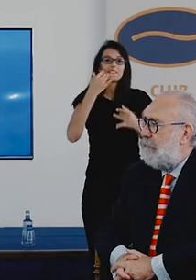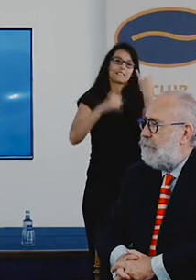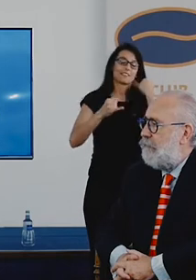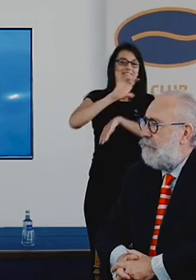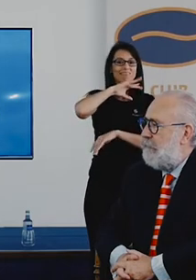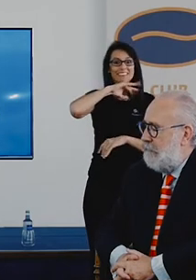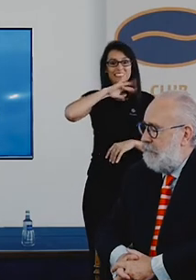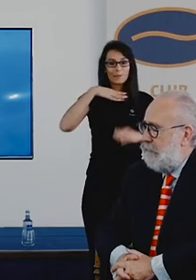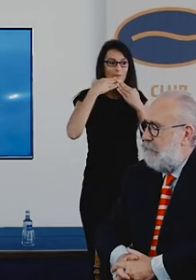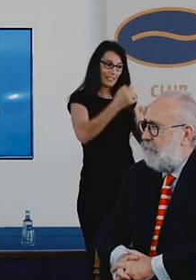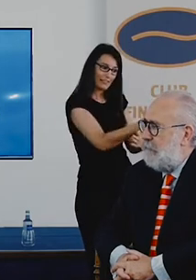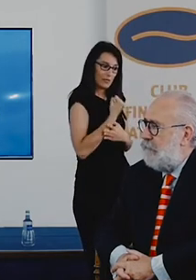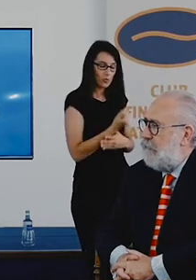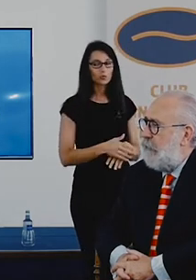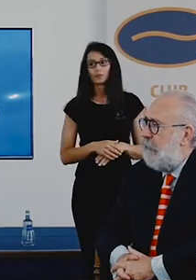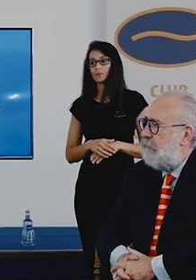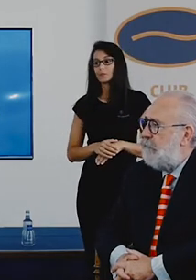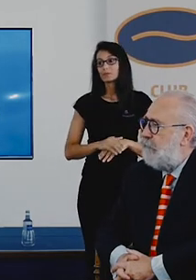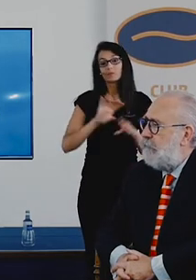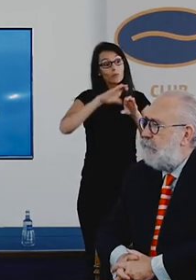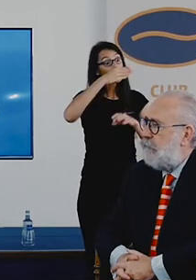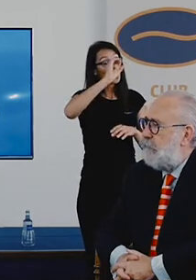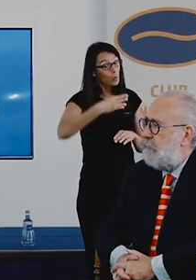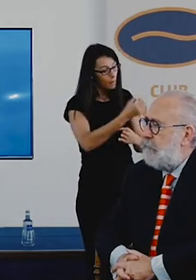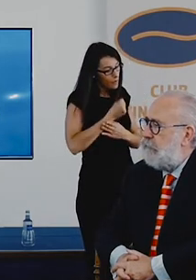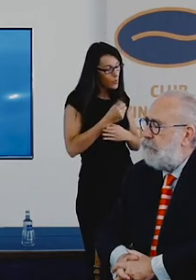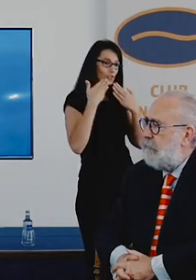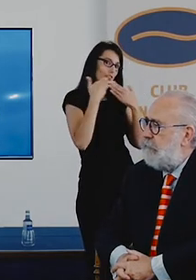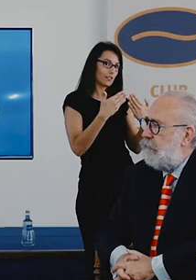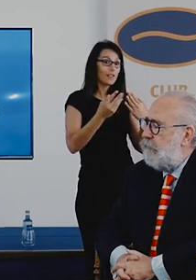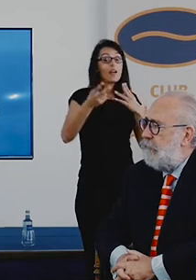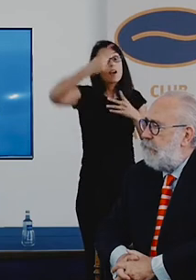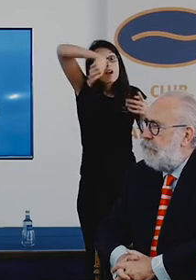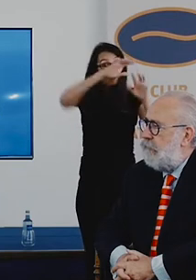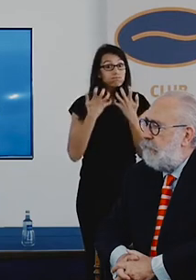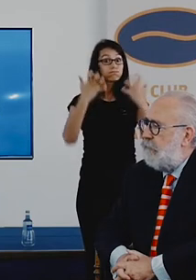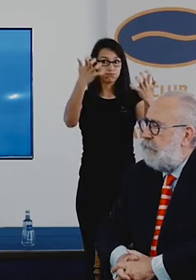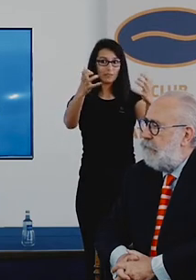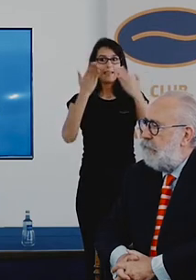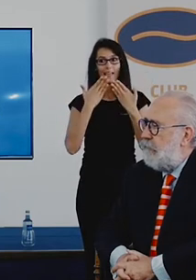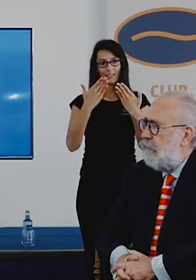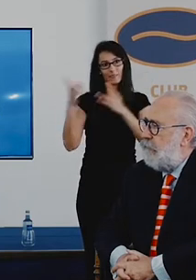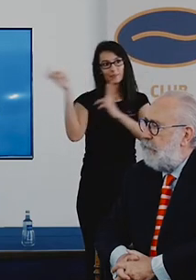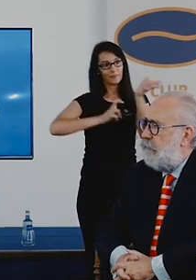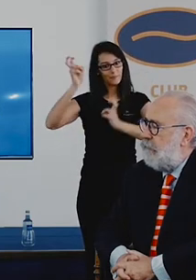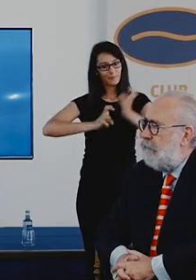Gracias, Mariano, por el apoyo y por el apoyo del club. Gracias a todos vosotros por venir y